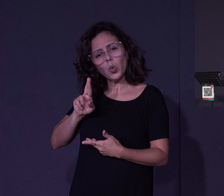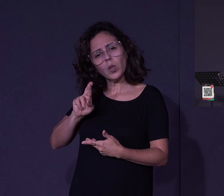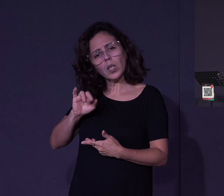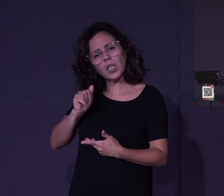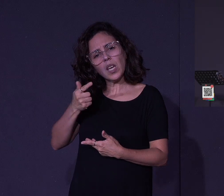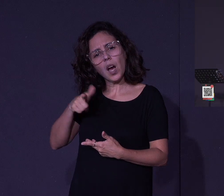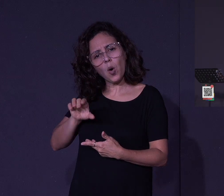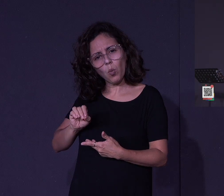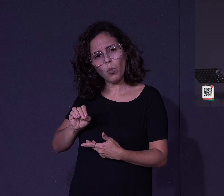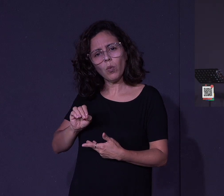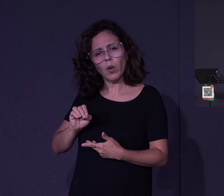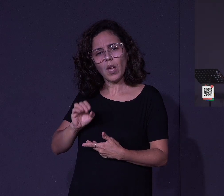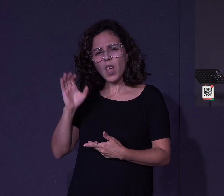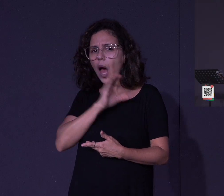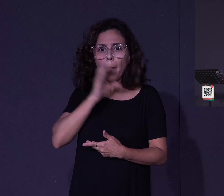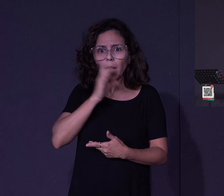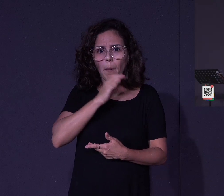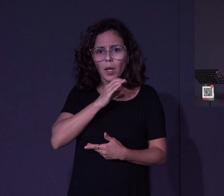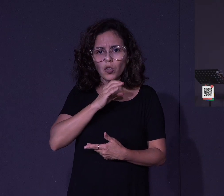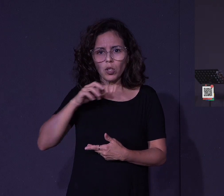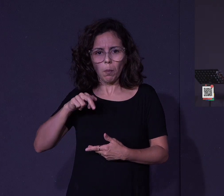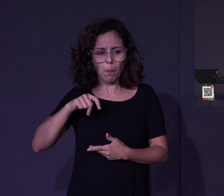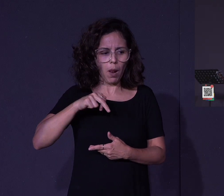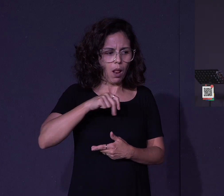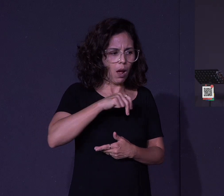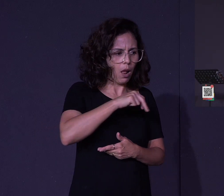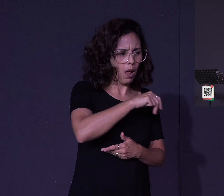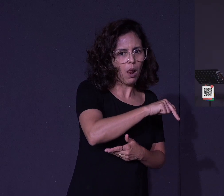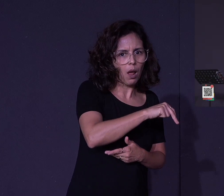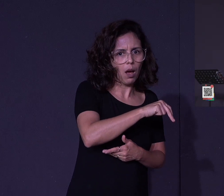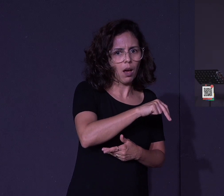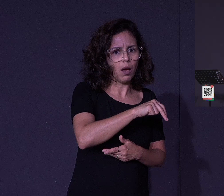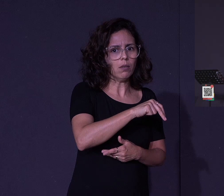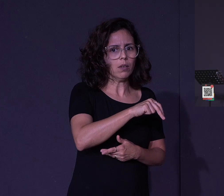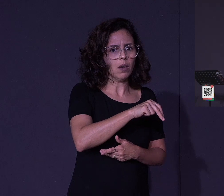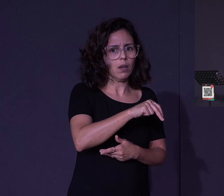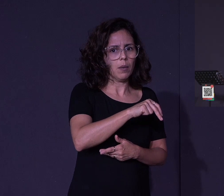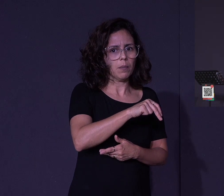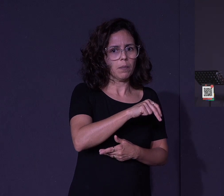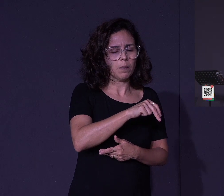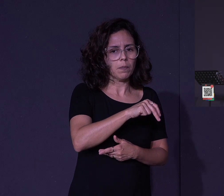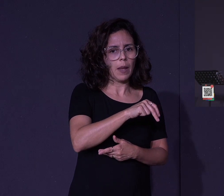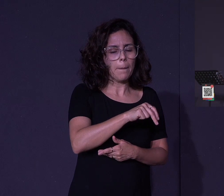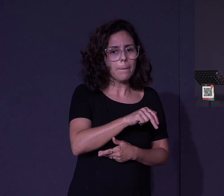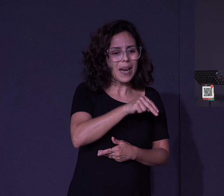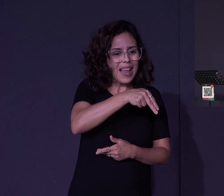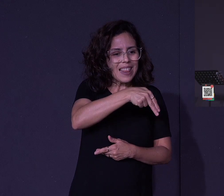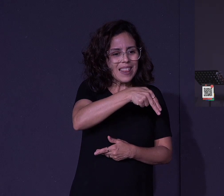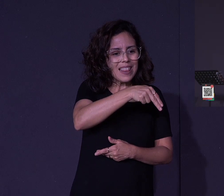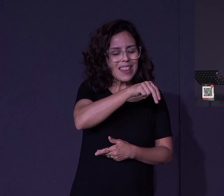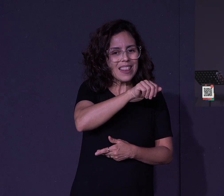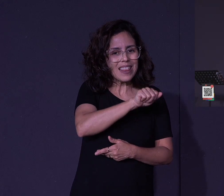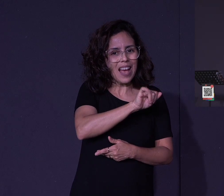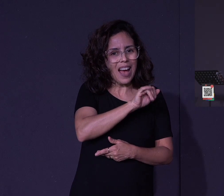imediatamente para Naim. Coincidência? Não. Igreja amada, toda ação de